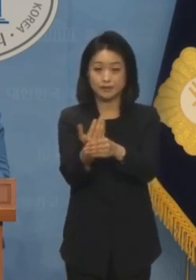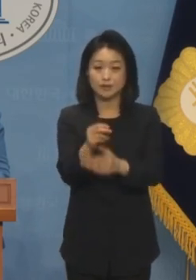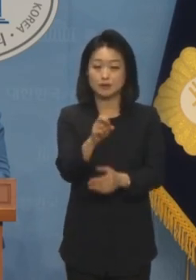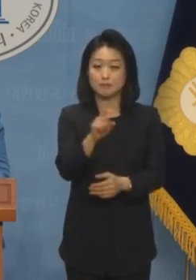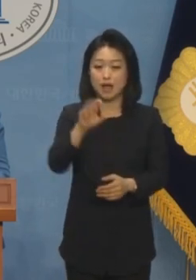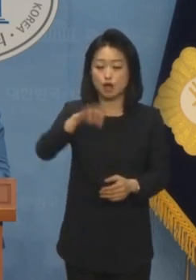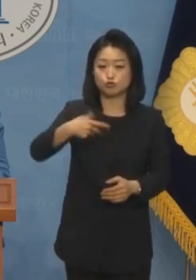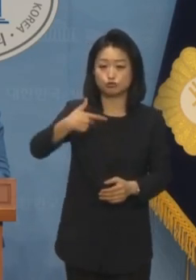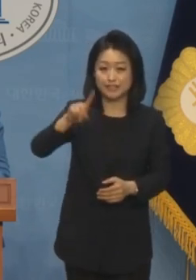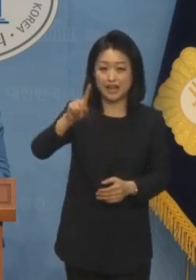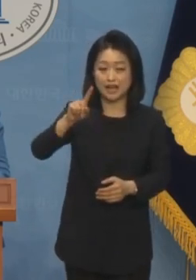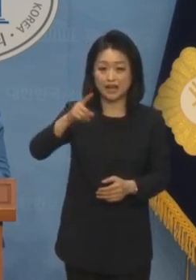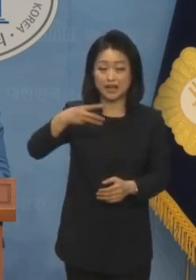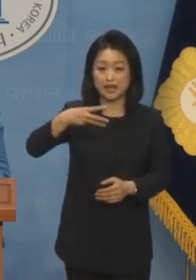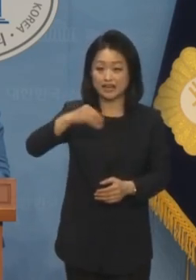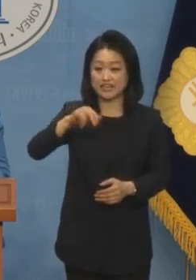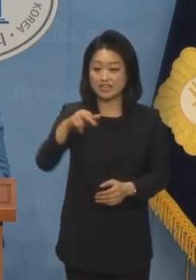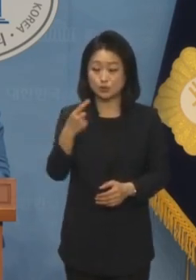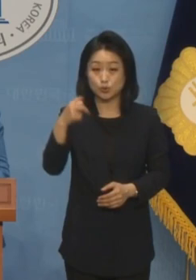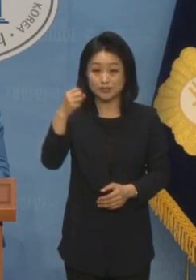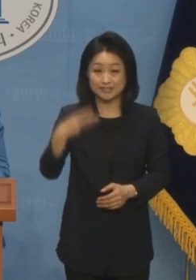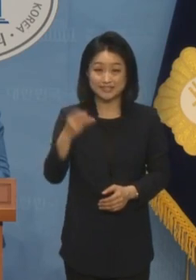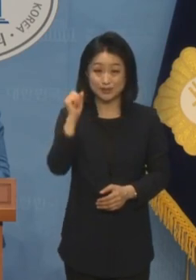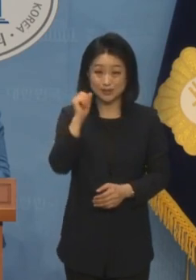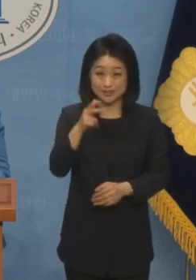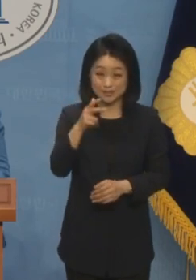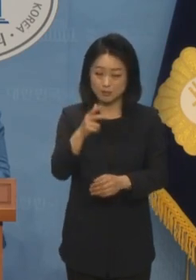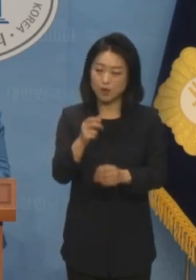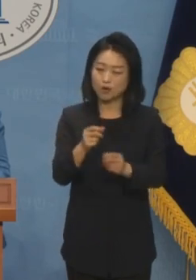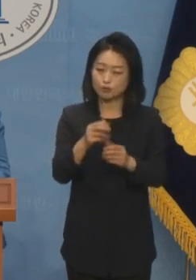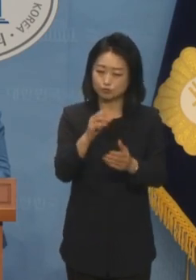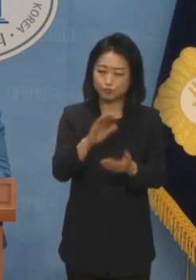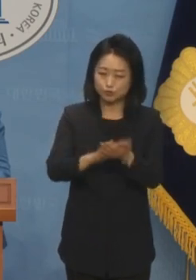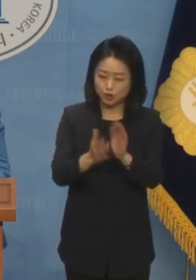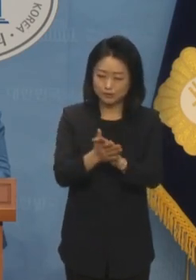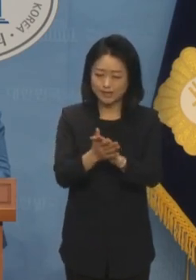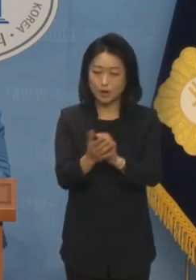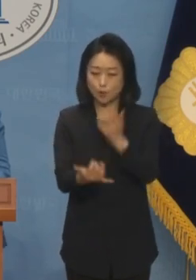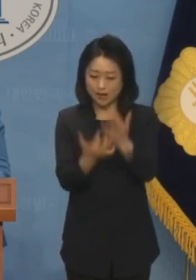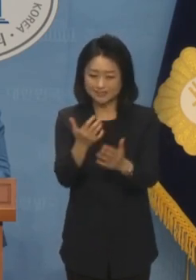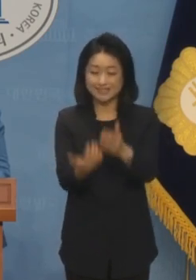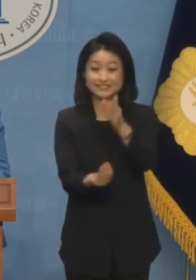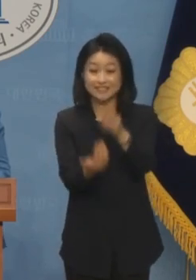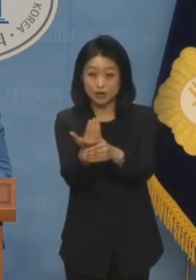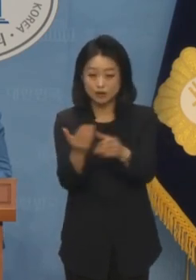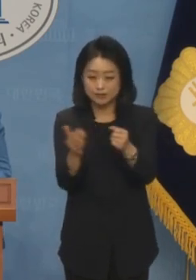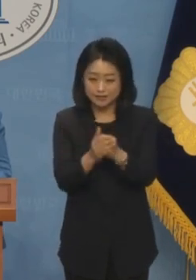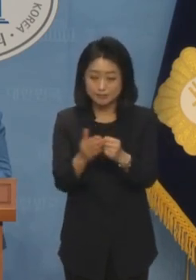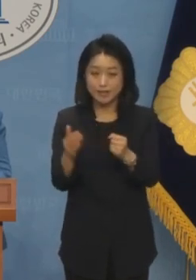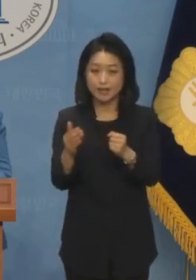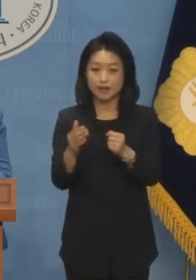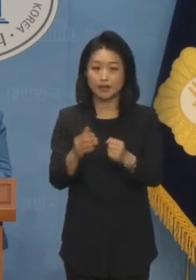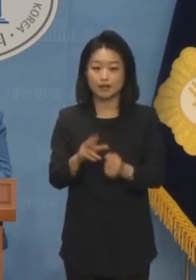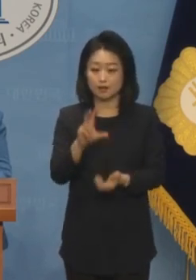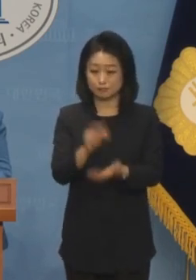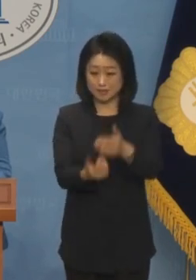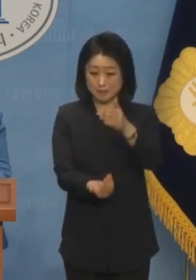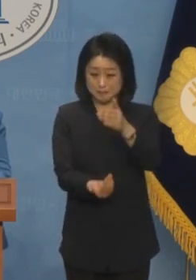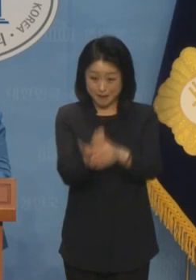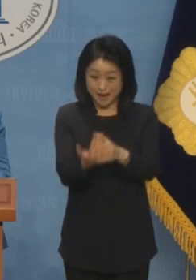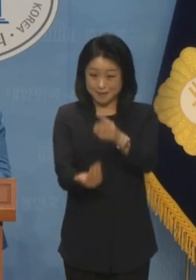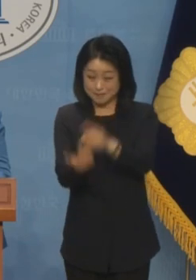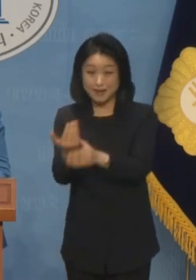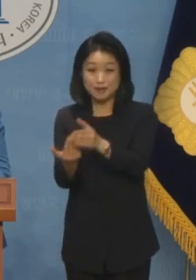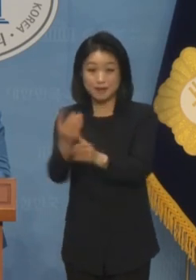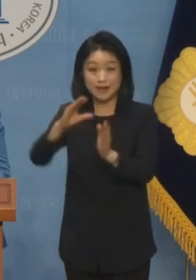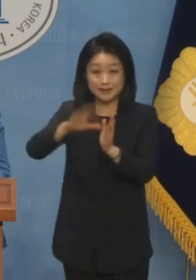리조트 유치원생들 화재 사건 등으로 아이들이 불의한 사고로 세상을 떠날